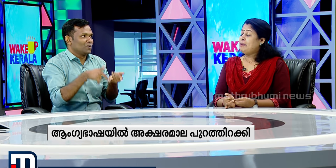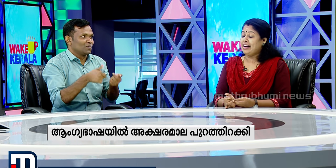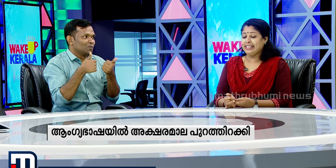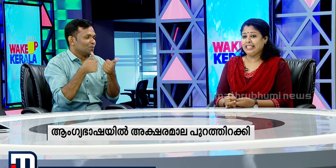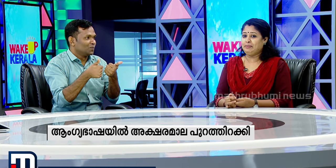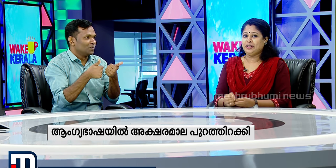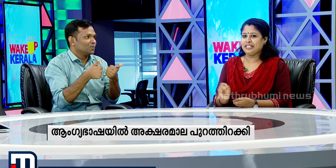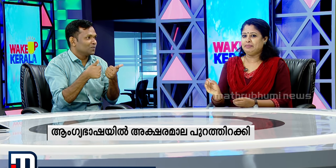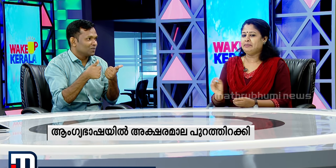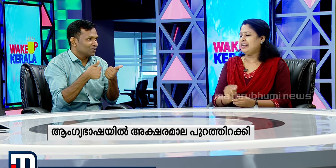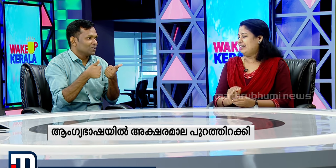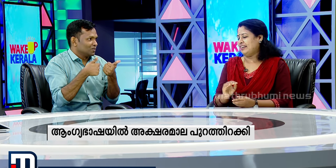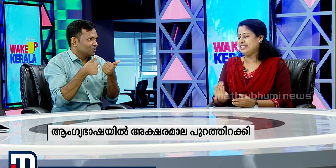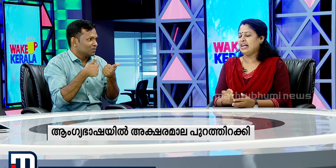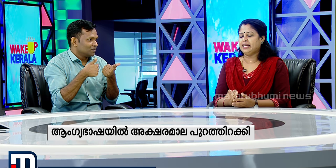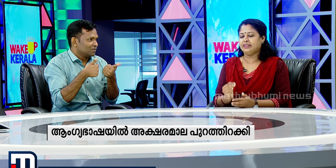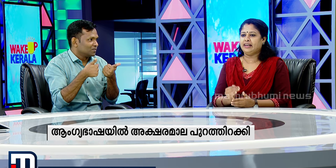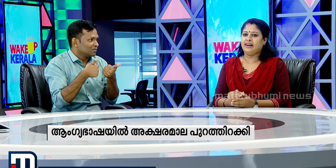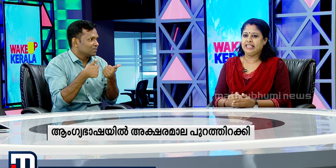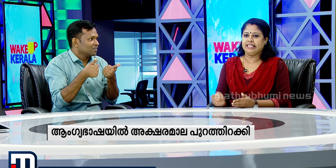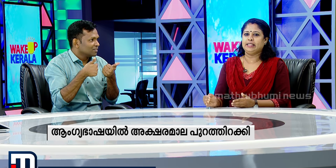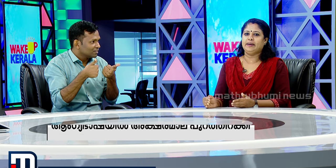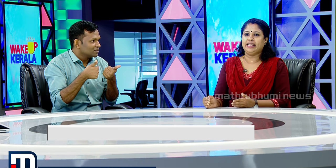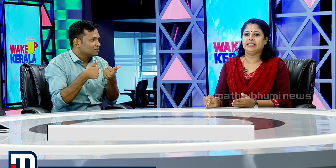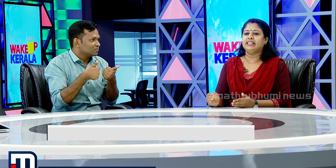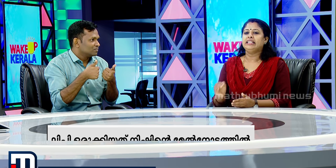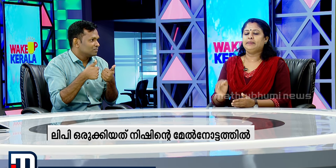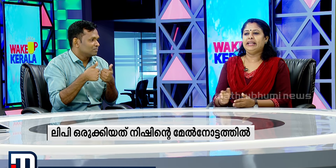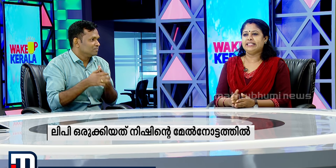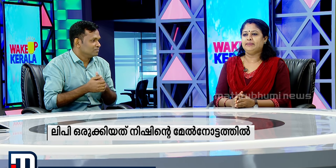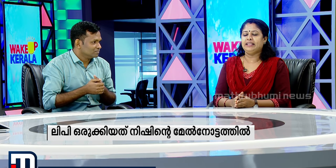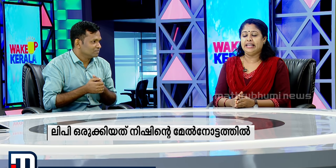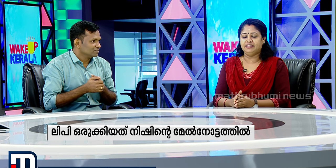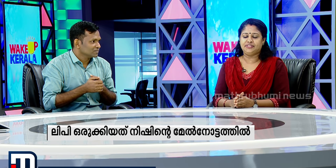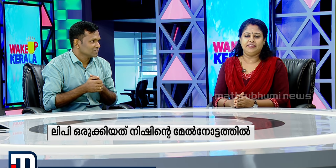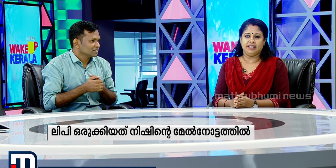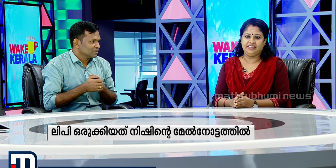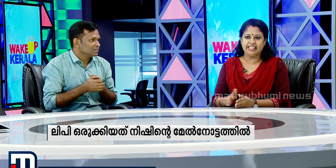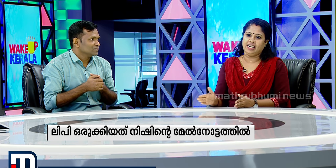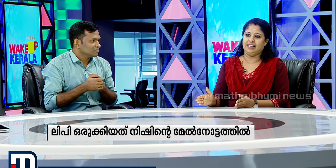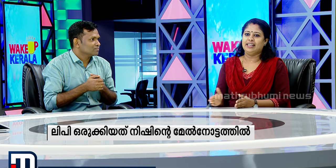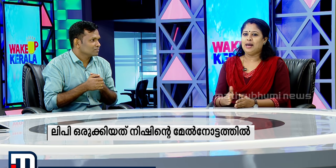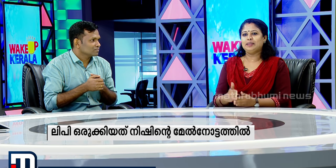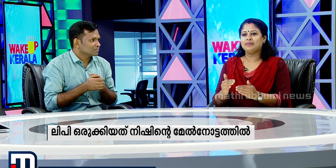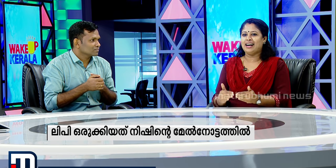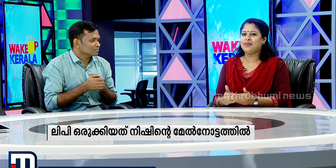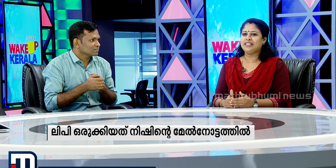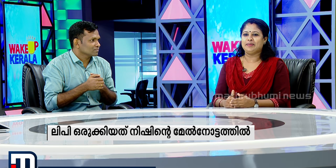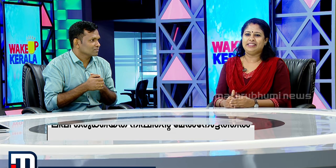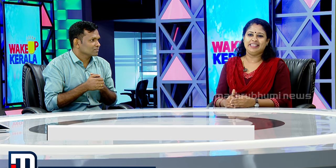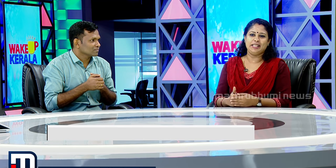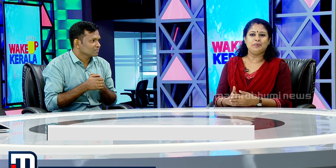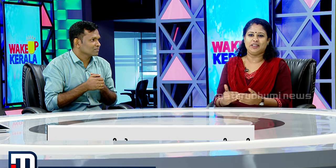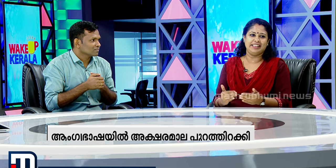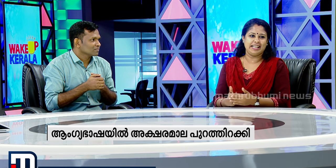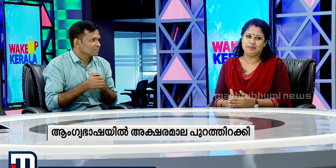അപ്പോഴാണ് നമുക്ക് ഭാഗ്യത്തിന് ഇപ്പോൾ ഈ സെപ്റ്റംബർ അവസാനത്തെ ആഴ്ച എന്ന് പറയുന്നത് നമ്മുടെ ഡിസബിലിറ്റി ഡെഫ് വീക്കാണ് അപ്പോൾ നമുക്ക് ആ ഒരു